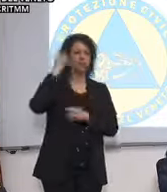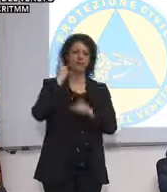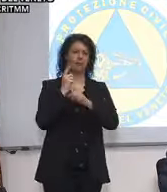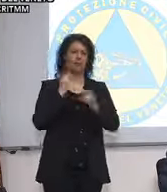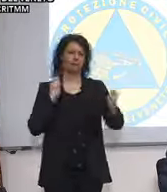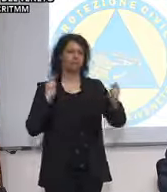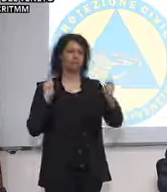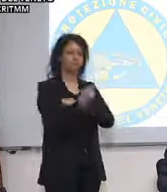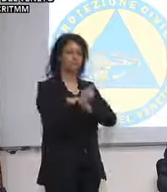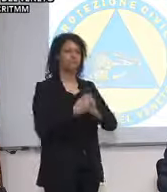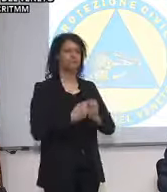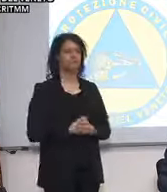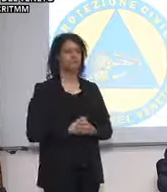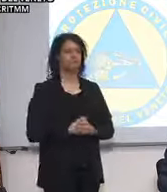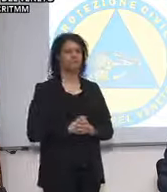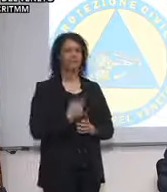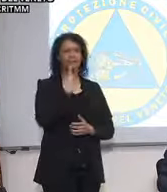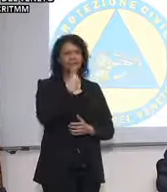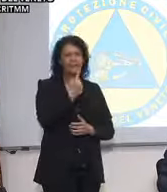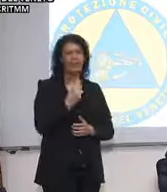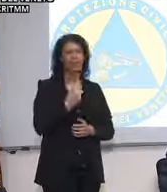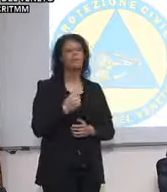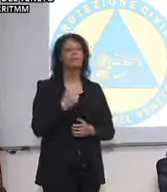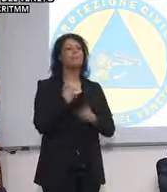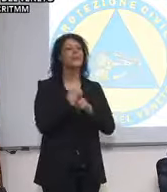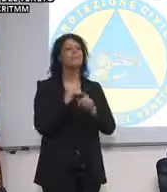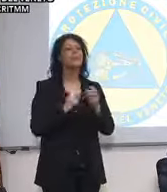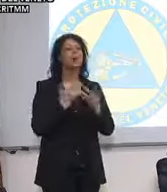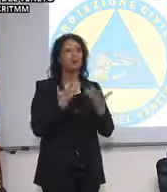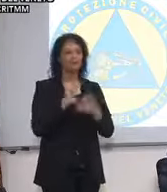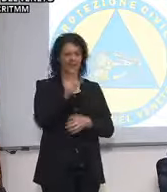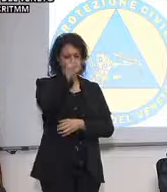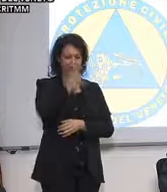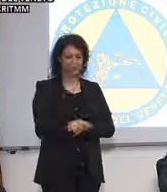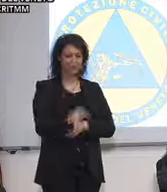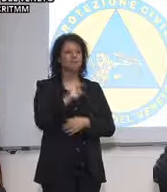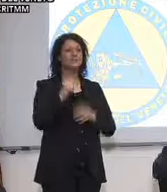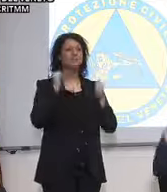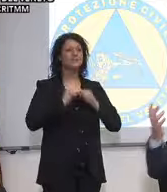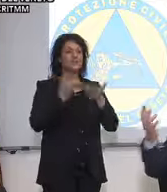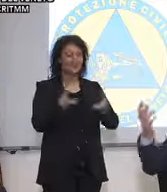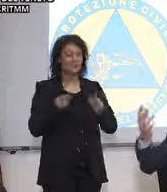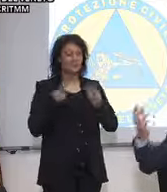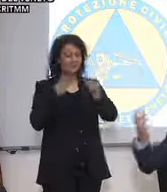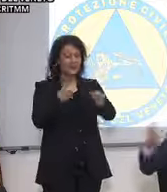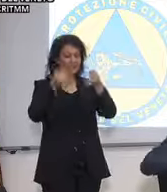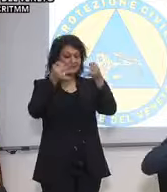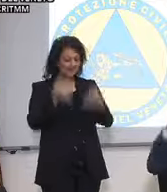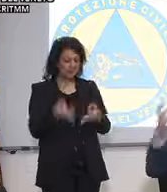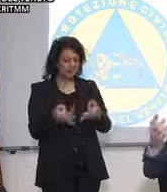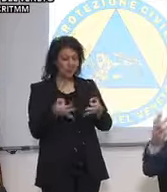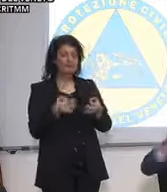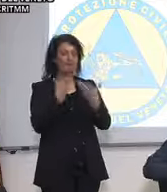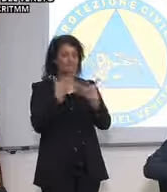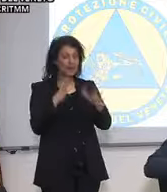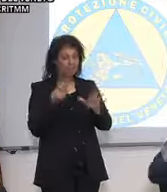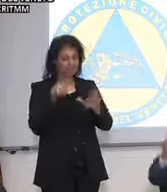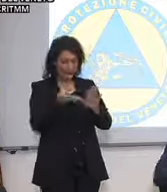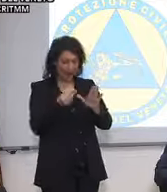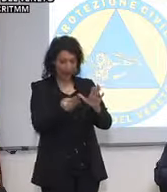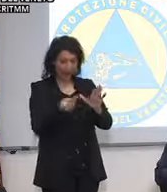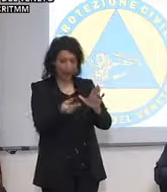per la terza volta, mettiamo in sicurezza il cittadino e apriamo. Poi capisco, gli scienziati dicono è sbagliato aprire,